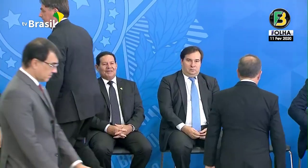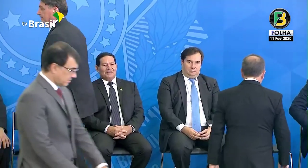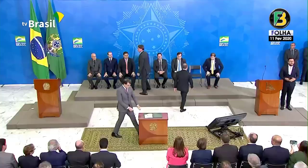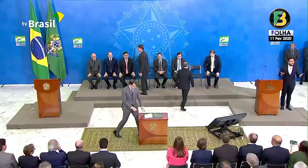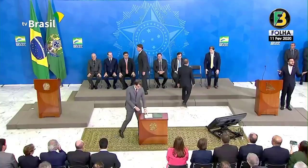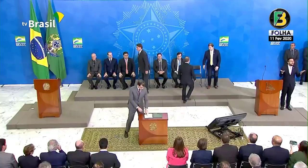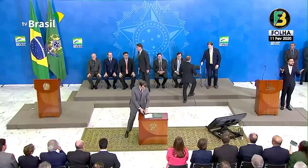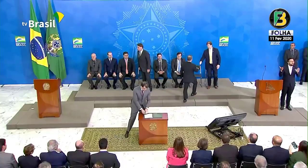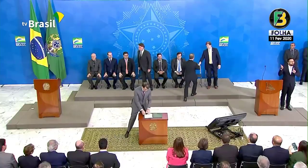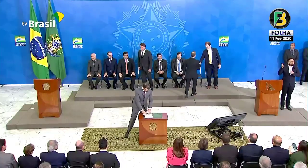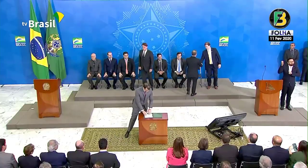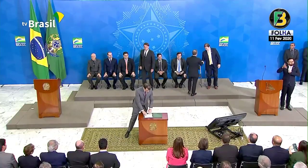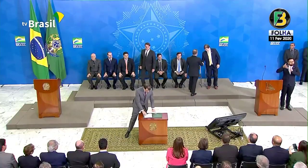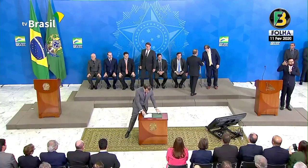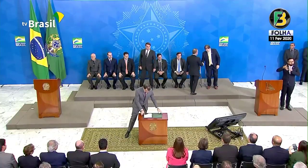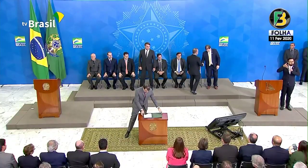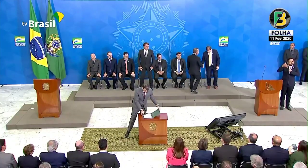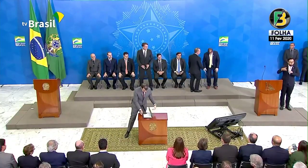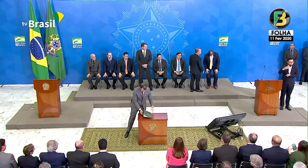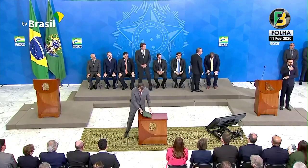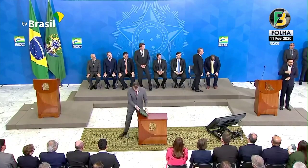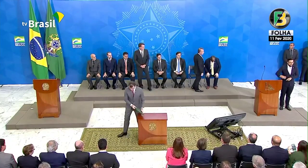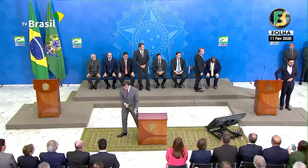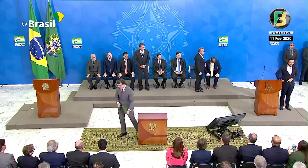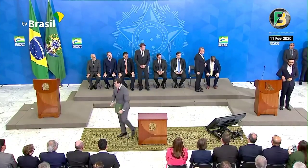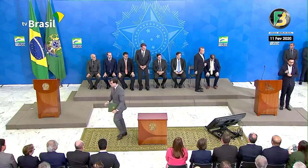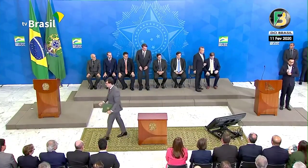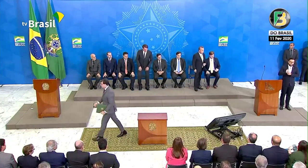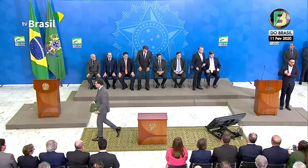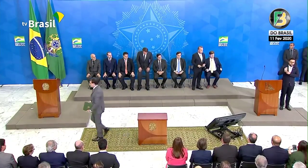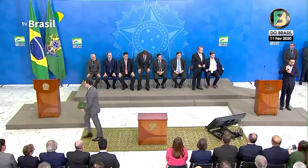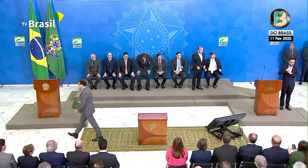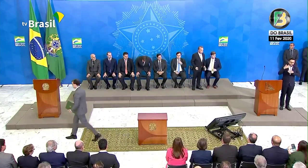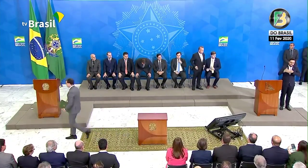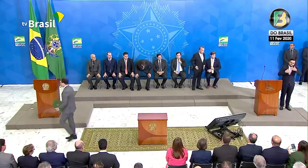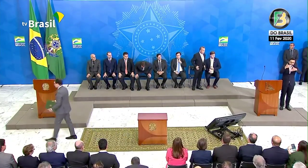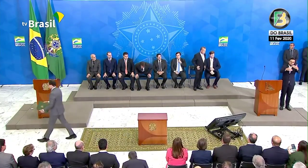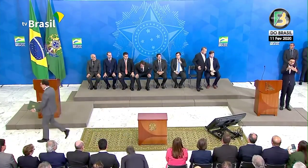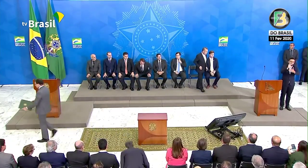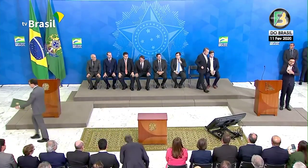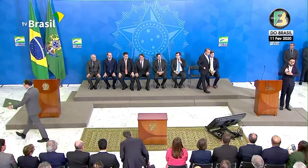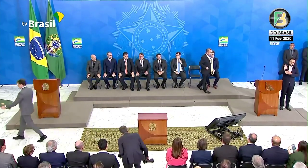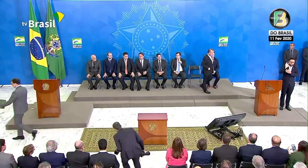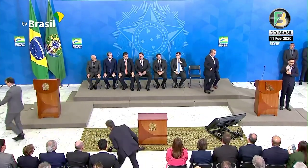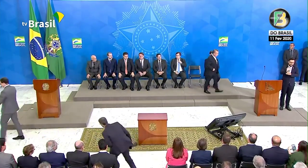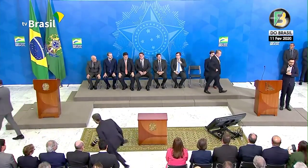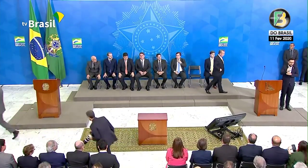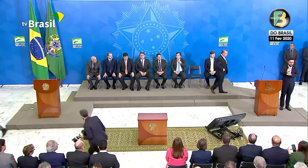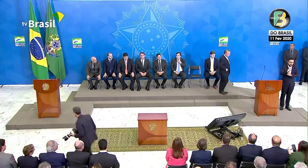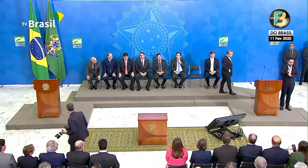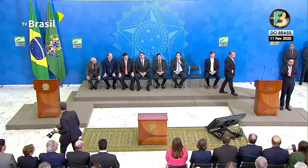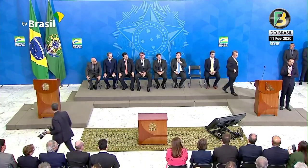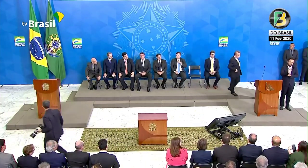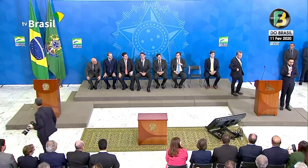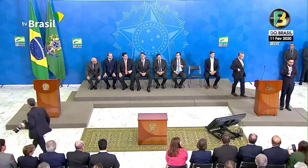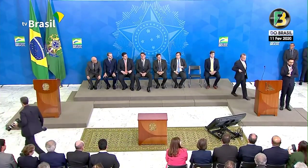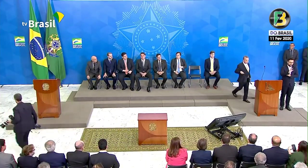Ouviremos agora as palavras do ministro de Estado do Desenvolvimento Regional, Rogério Marinho.